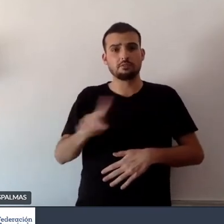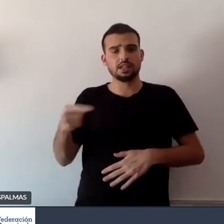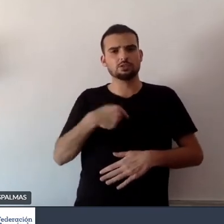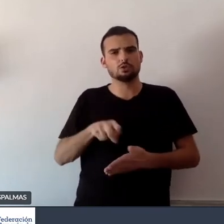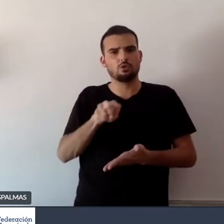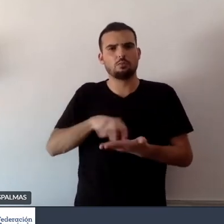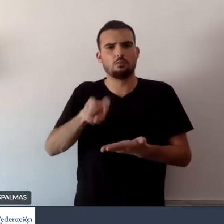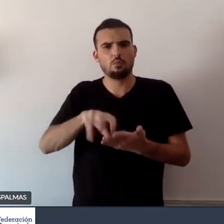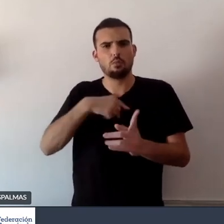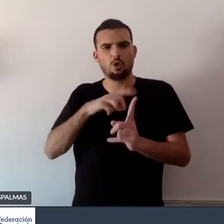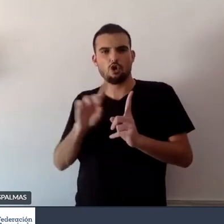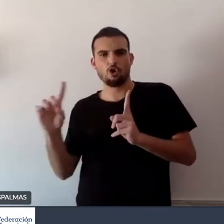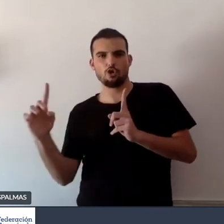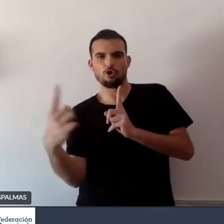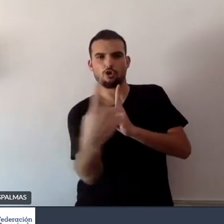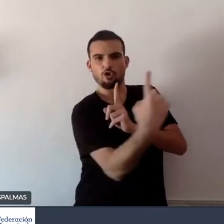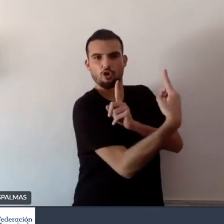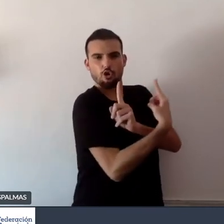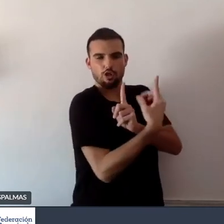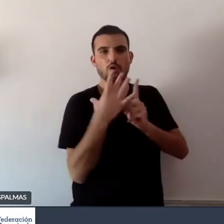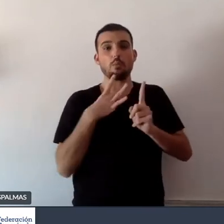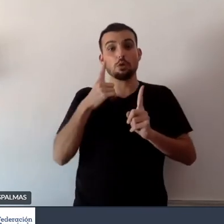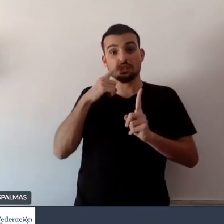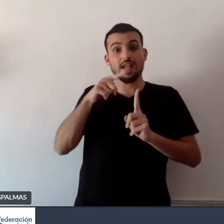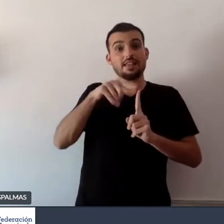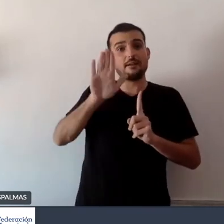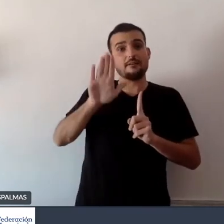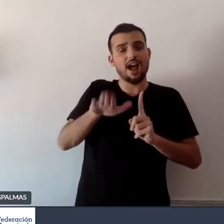rodear al jugador que tiene el balón en la mano